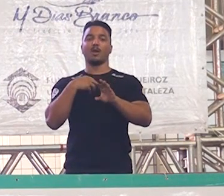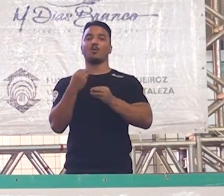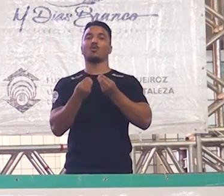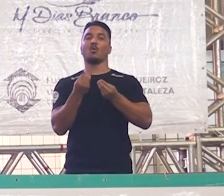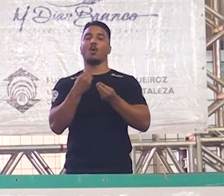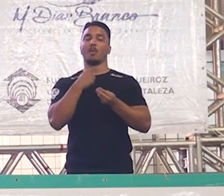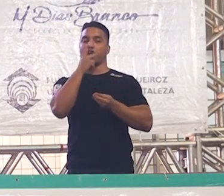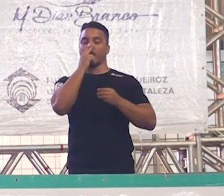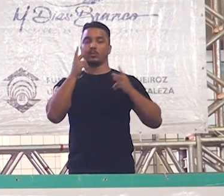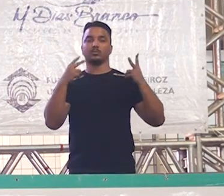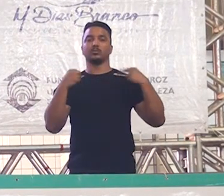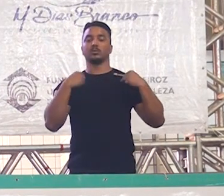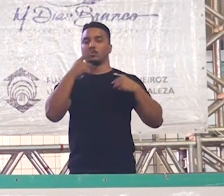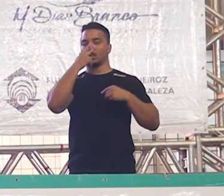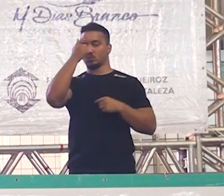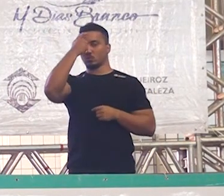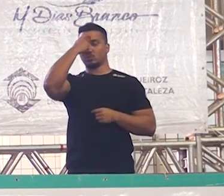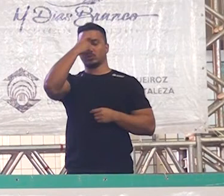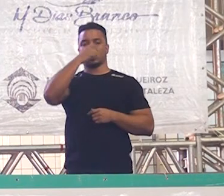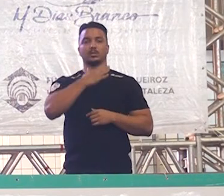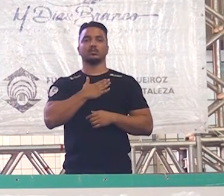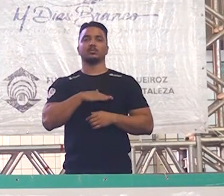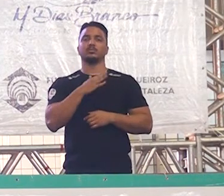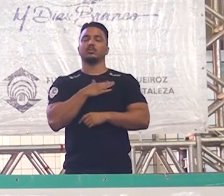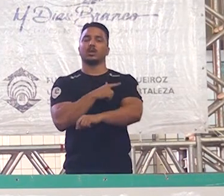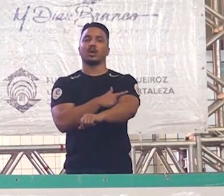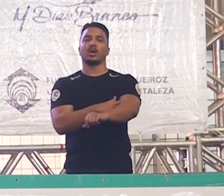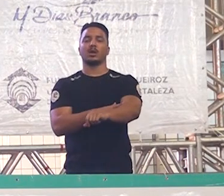Imagine agora um motorista bem consciente, bem calmo.